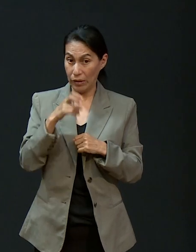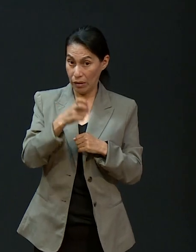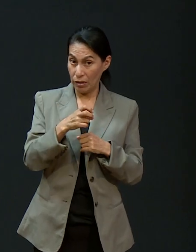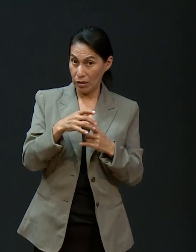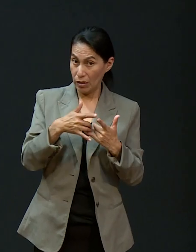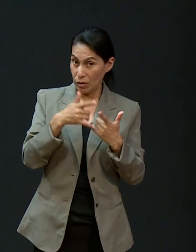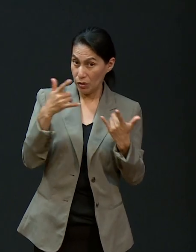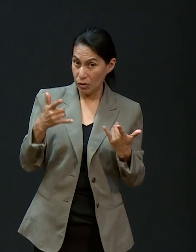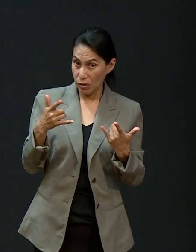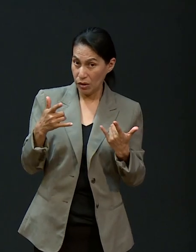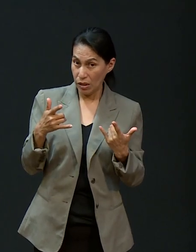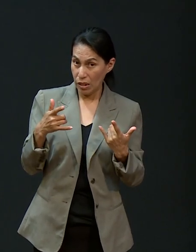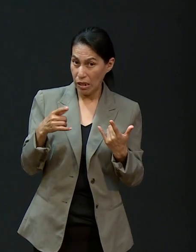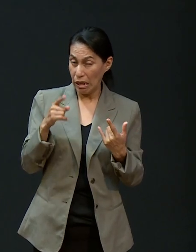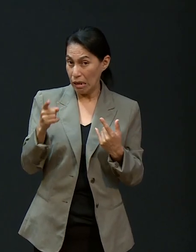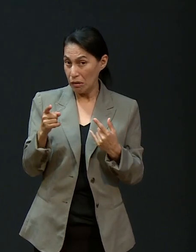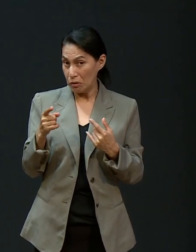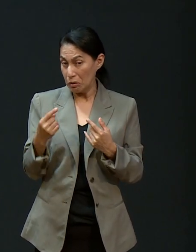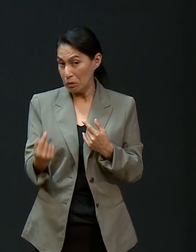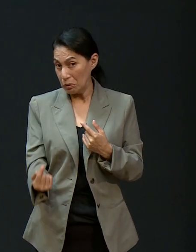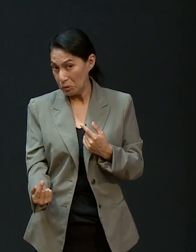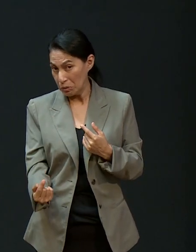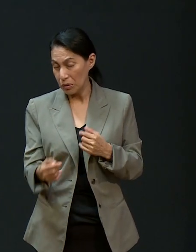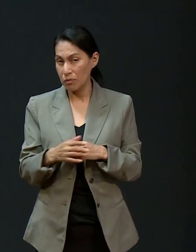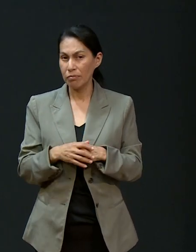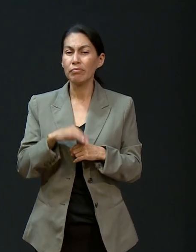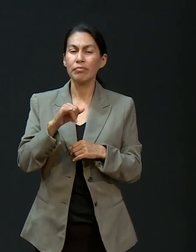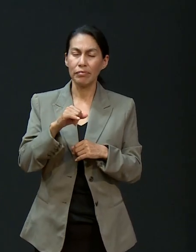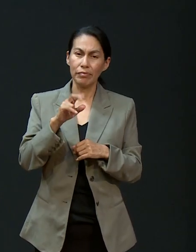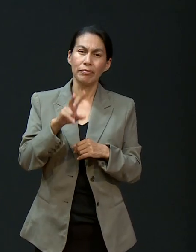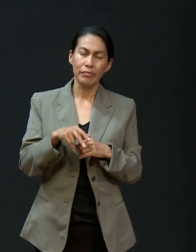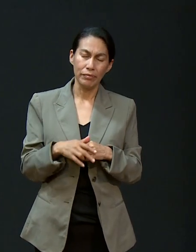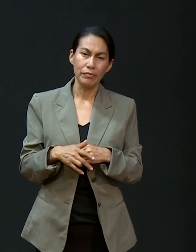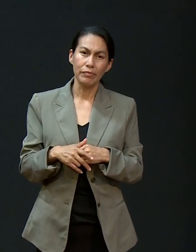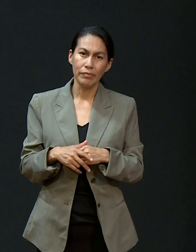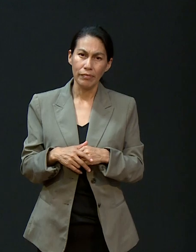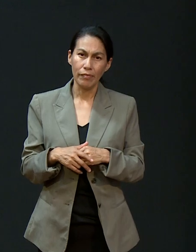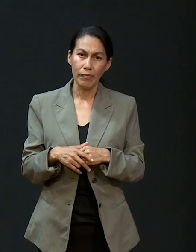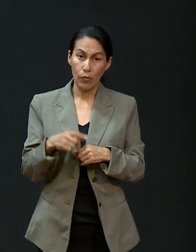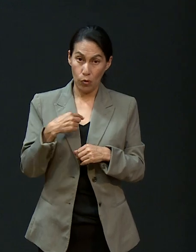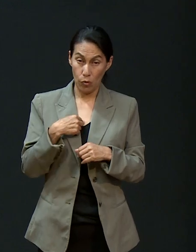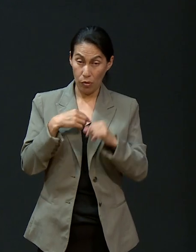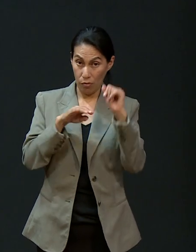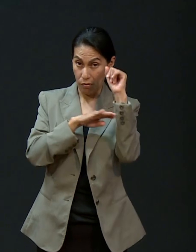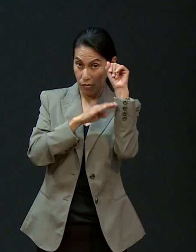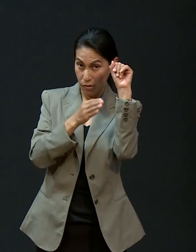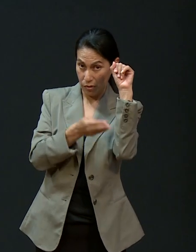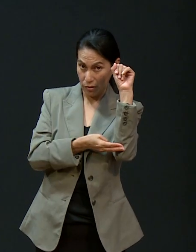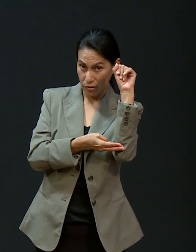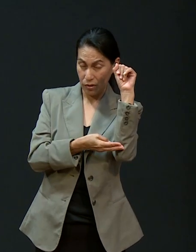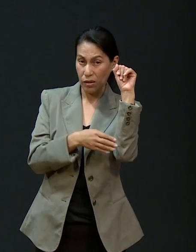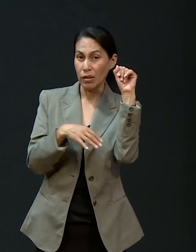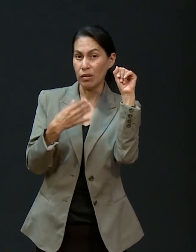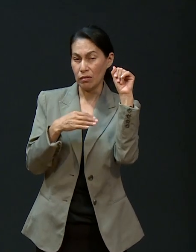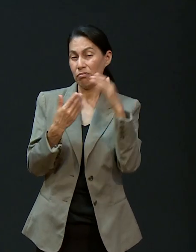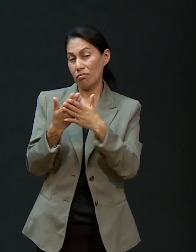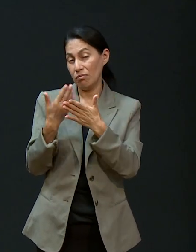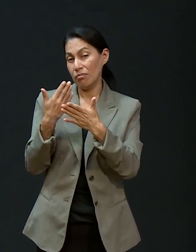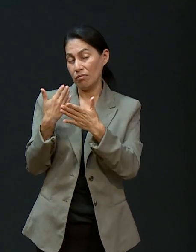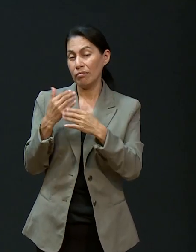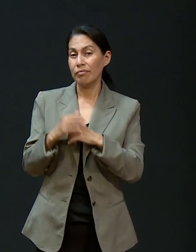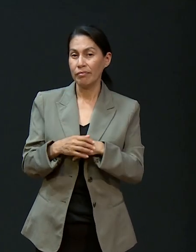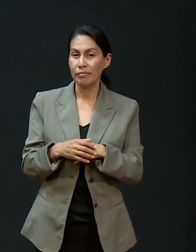Sí. Y esta otra historia ya es cuando ellos tan chiquititos también. Sí. Sí. Yo estaba